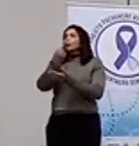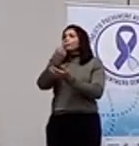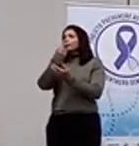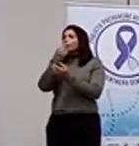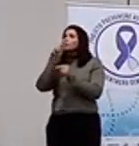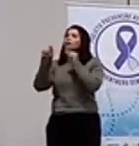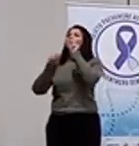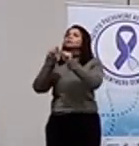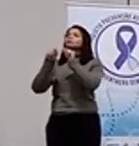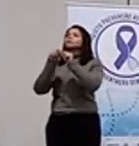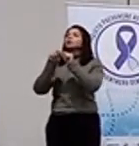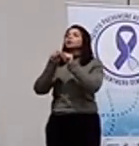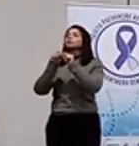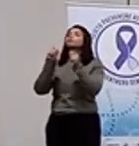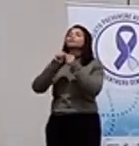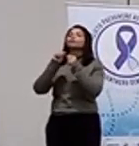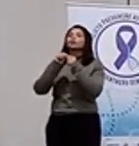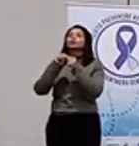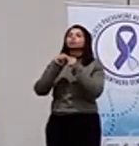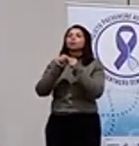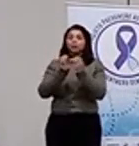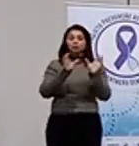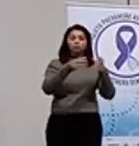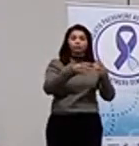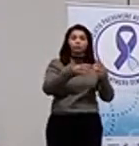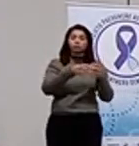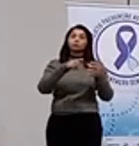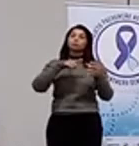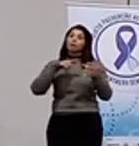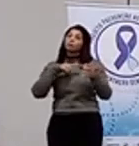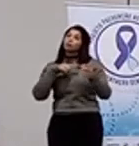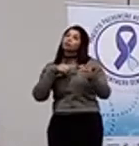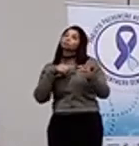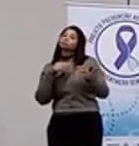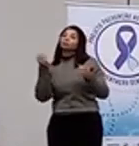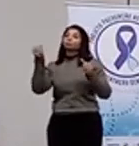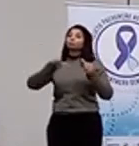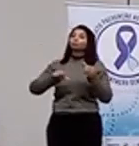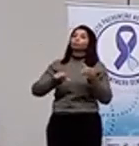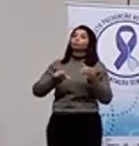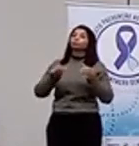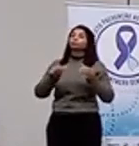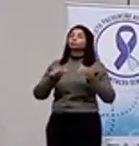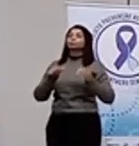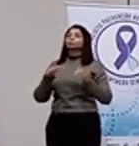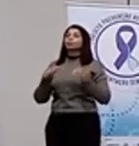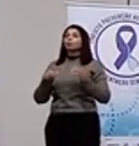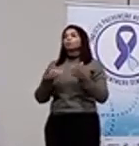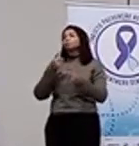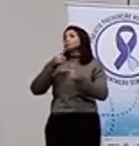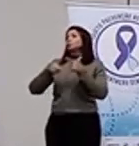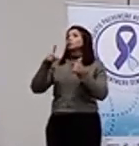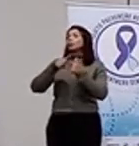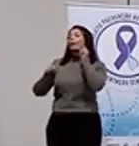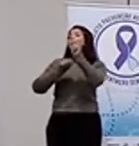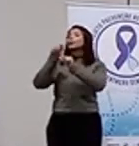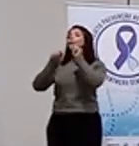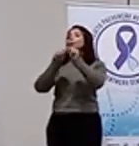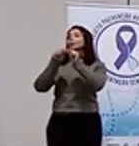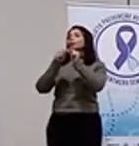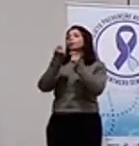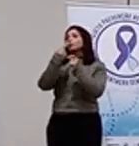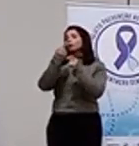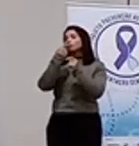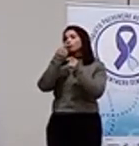vai ter efeito naquela fase, mas eu quero saber se ele não vai ter malefício. O problema é que alguns remédios, quando chegou nessa fase, com o